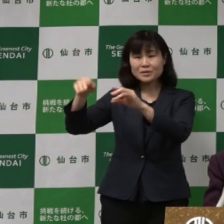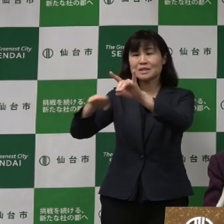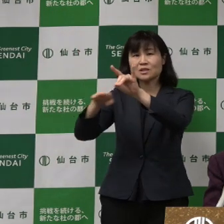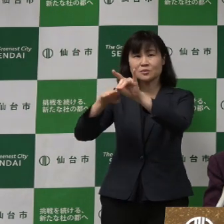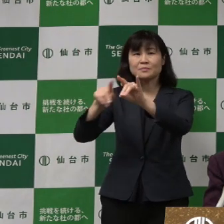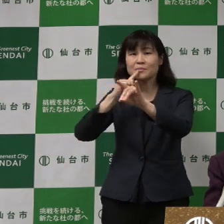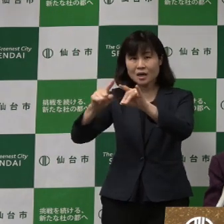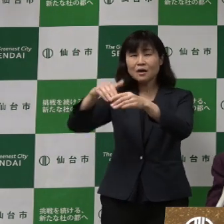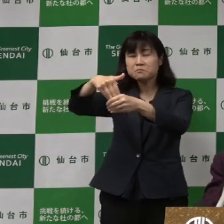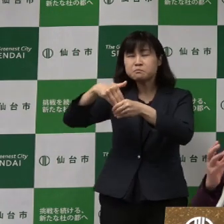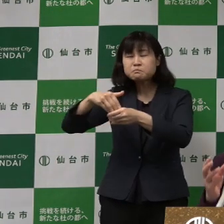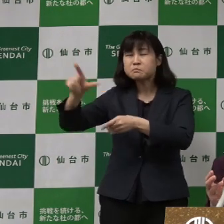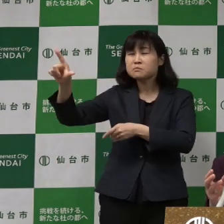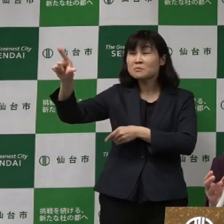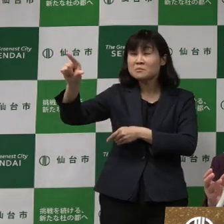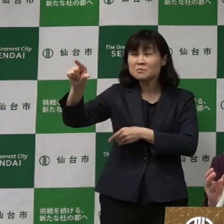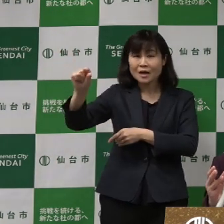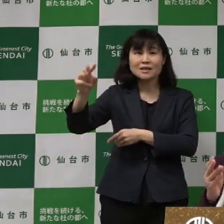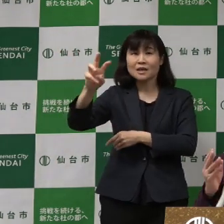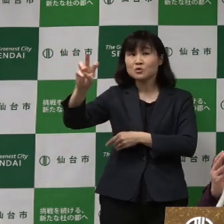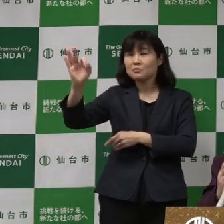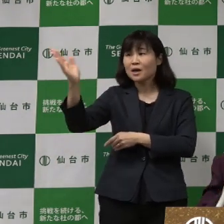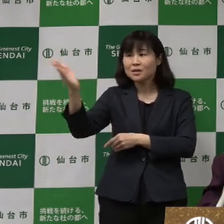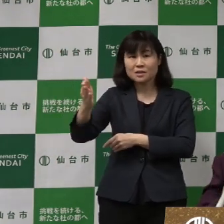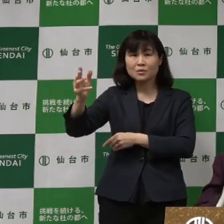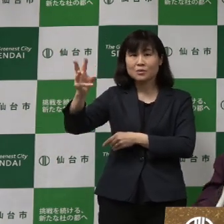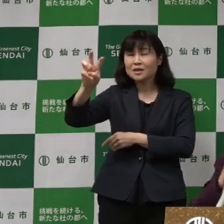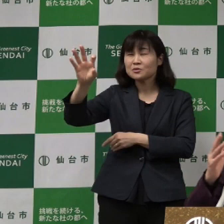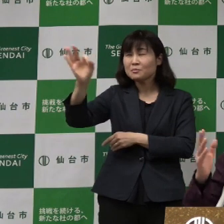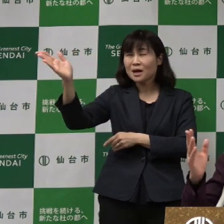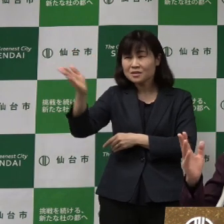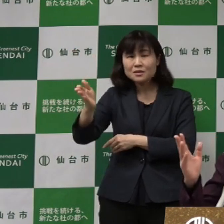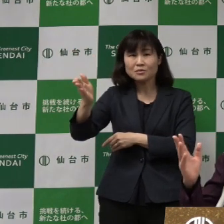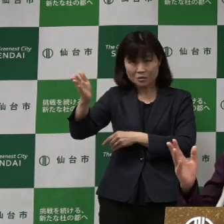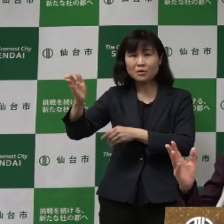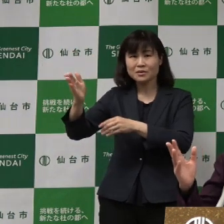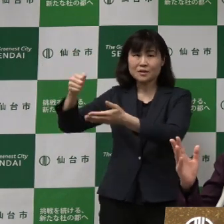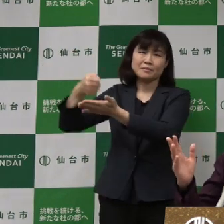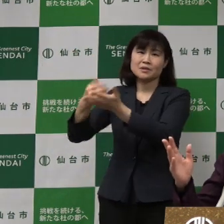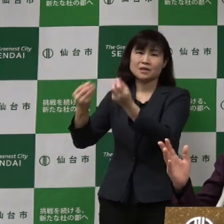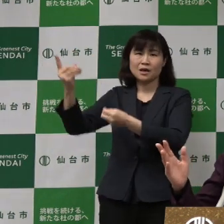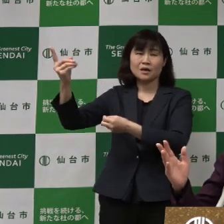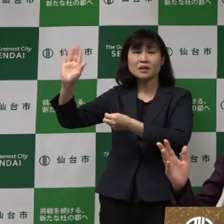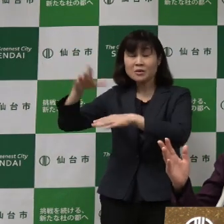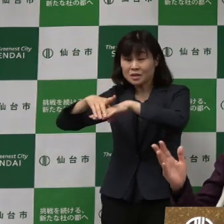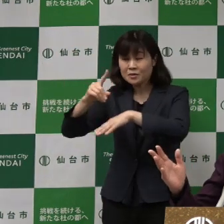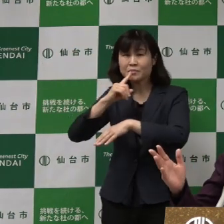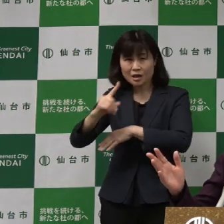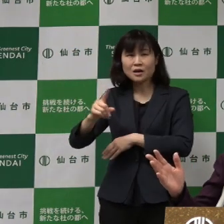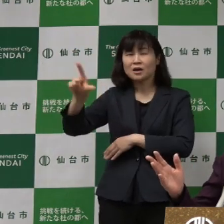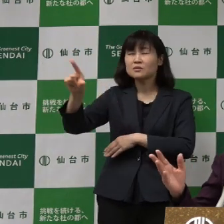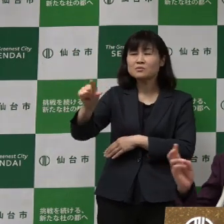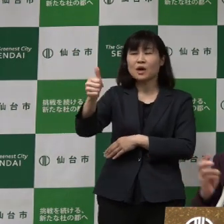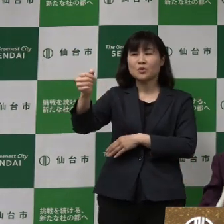30% まで対象が広がったんですね。当初は 50% 以上のところが重点的に支援